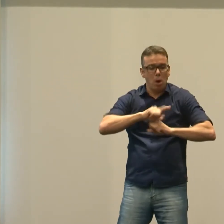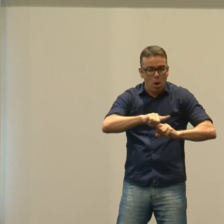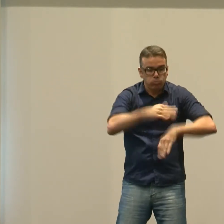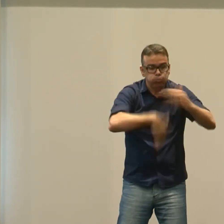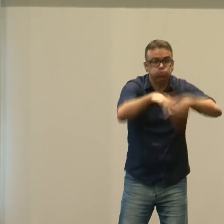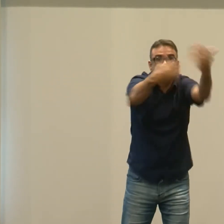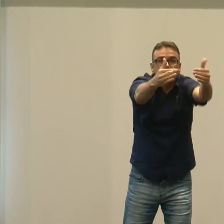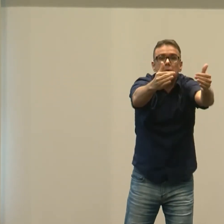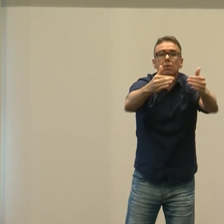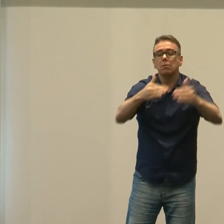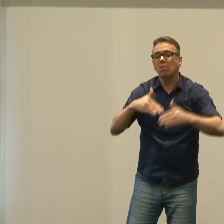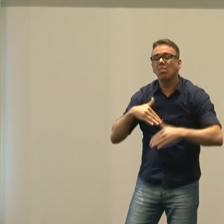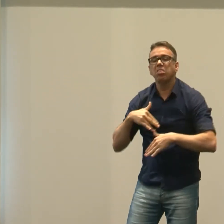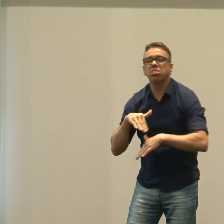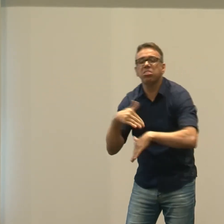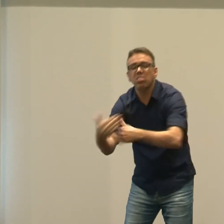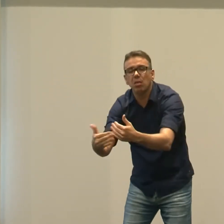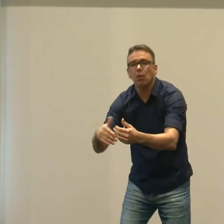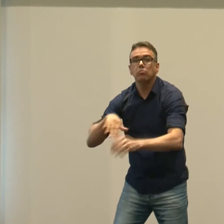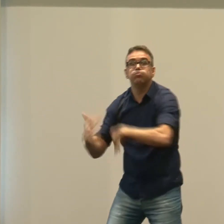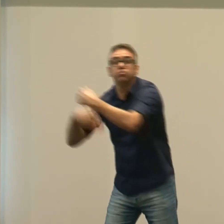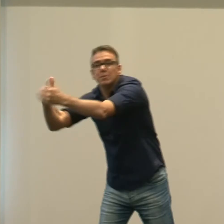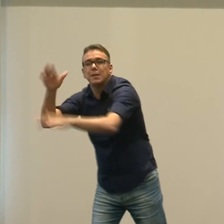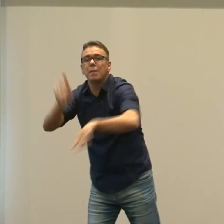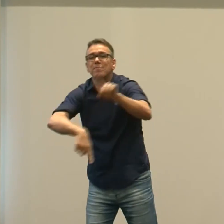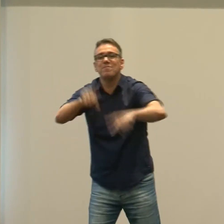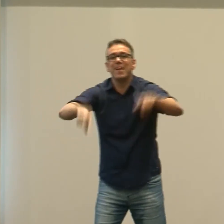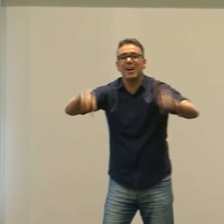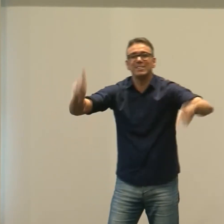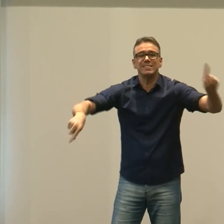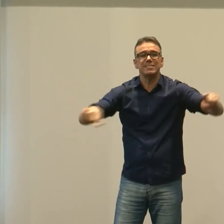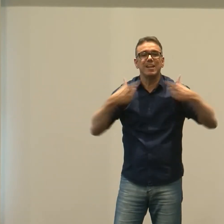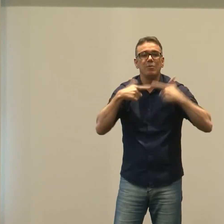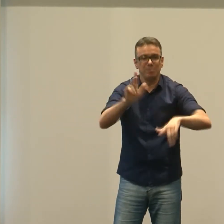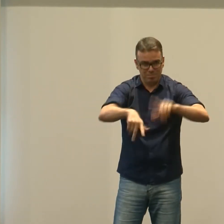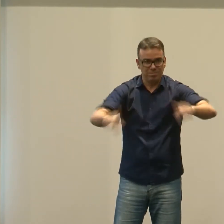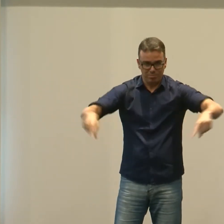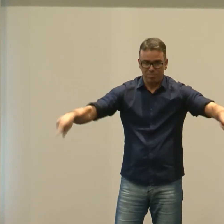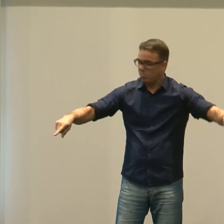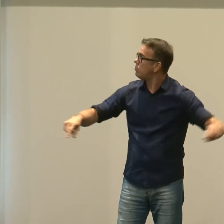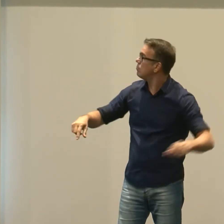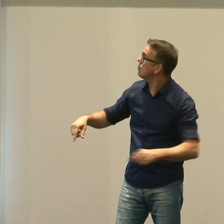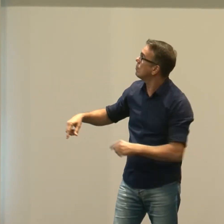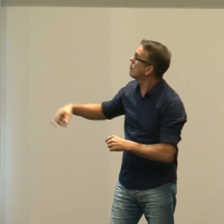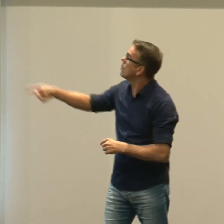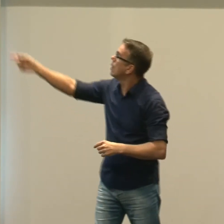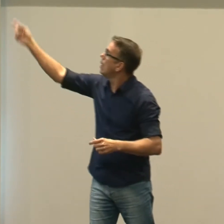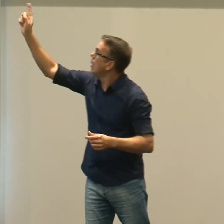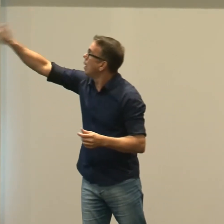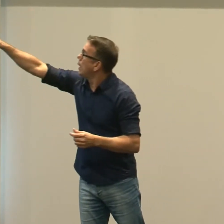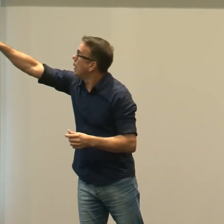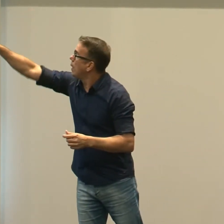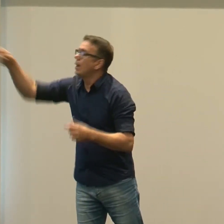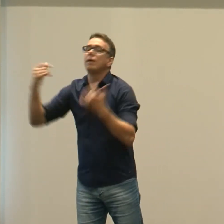Agora, essa teoria dos princípios e parâmetros fala sobre a diferença do desenvolvimento linguístico de cada